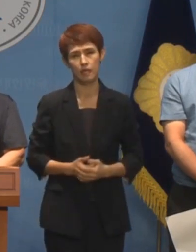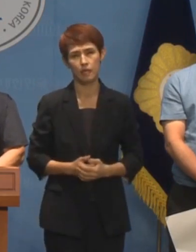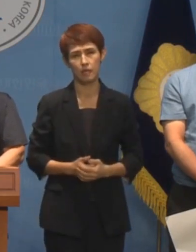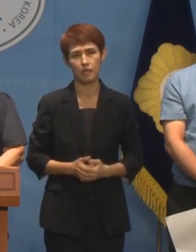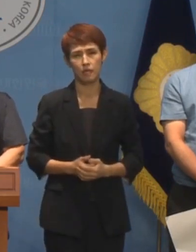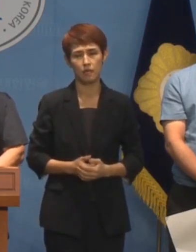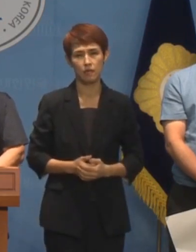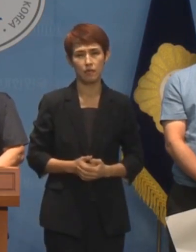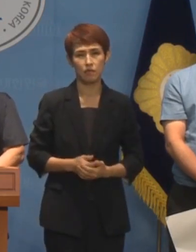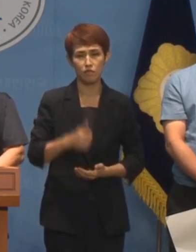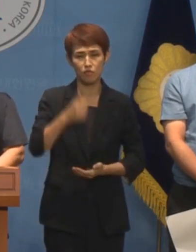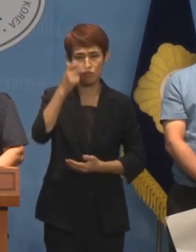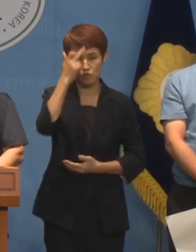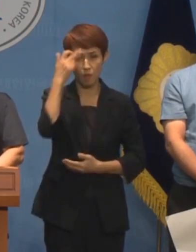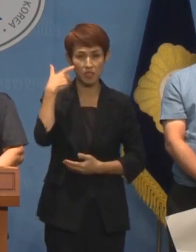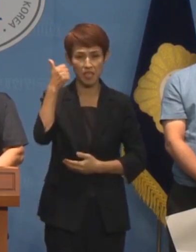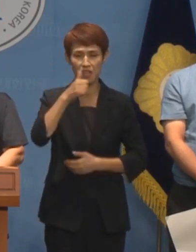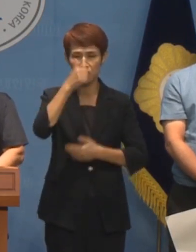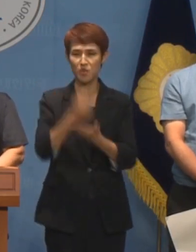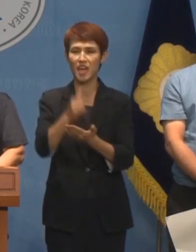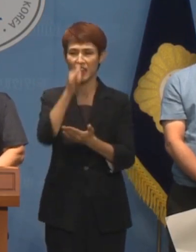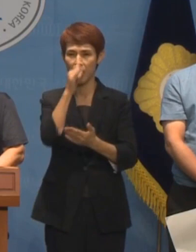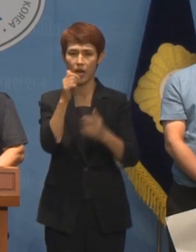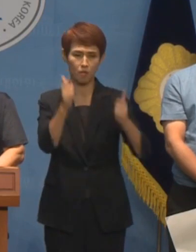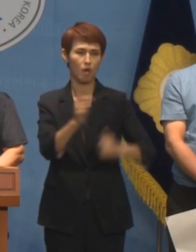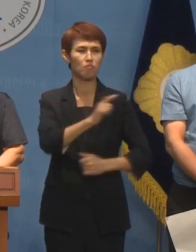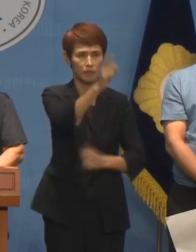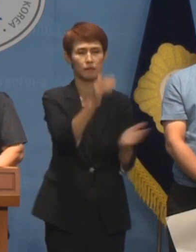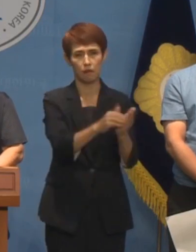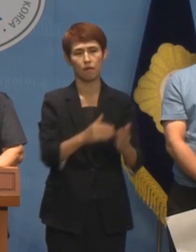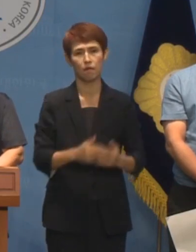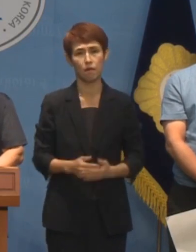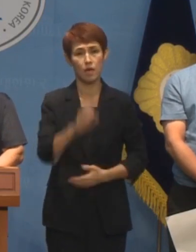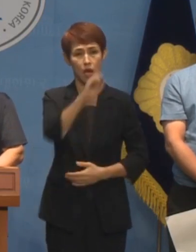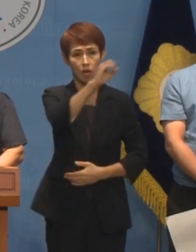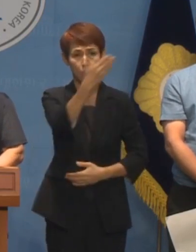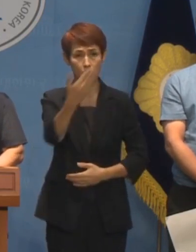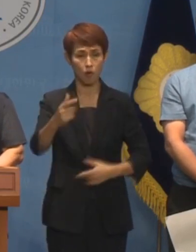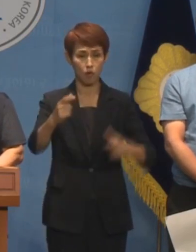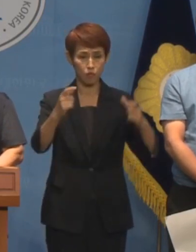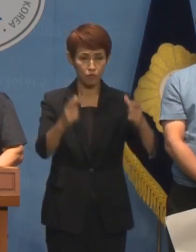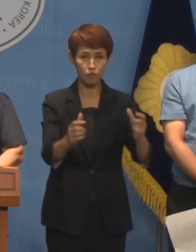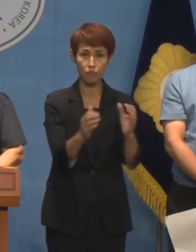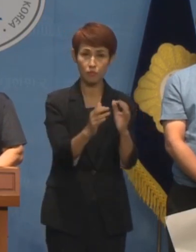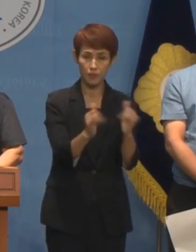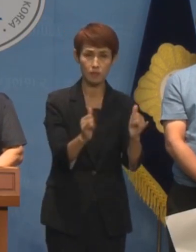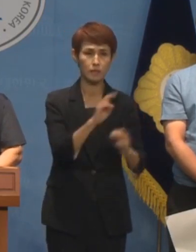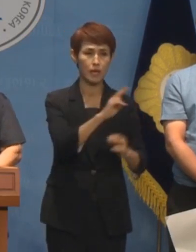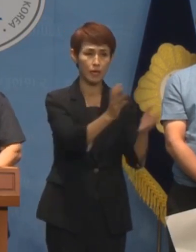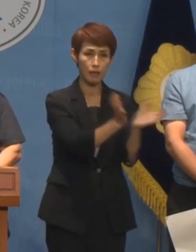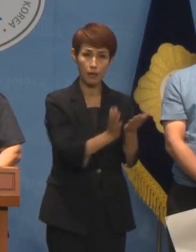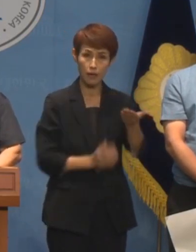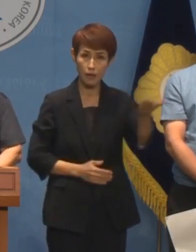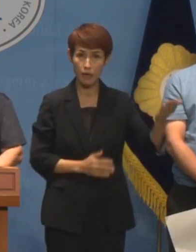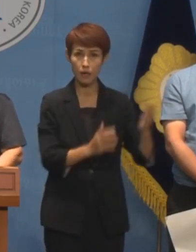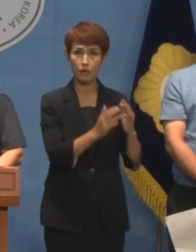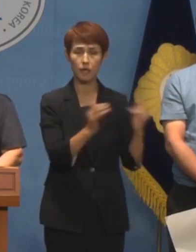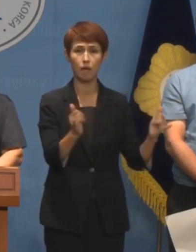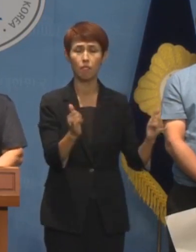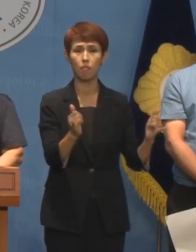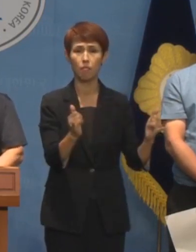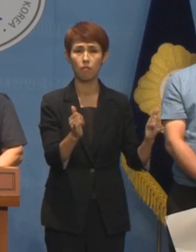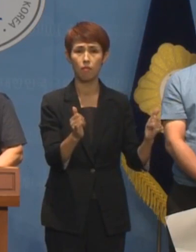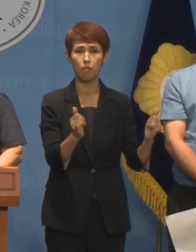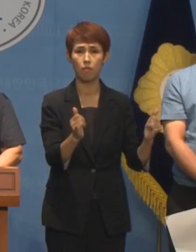우리 10여 명에 이르는 양평군의 주민들과 야당 인사들이 무자비하게